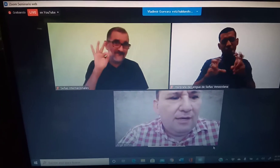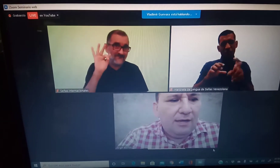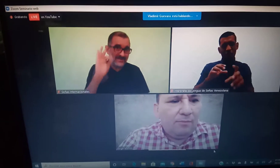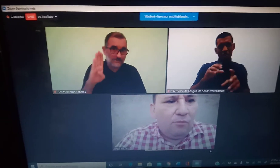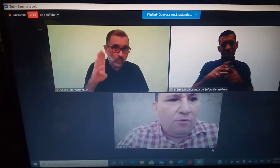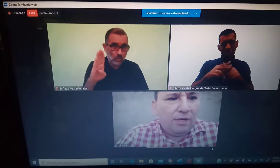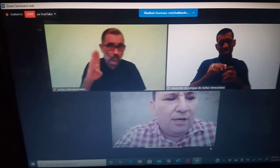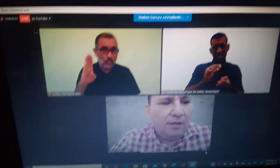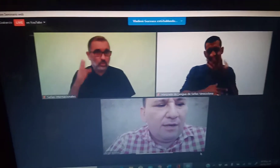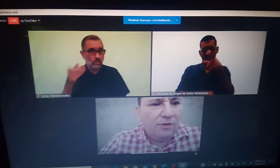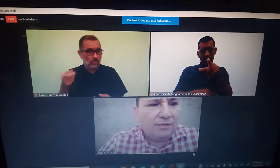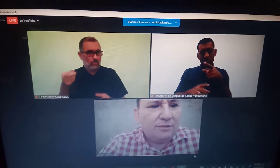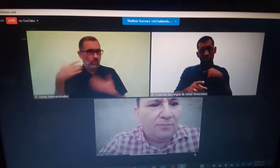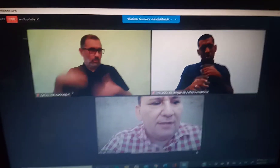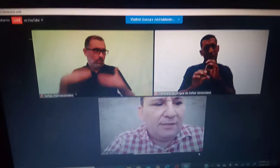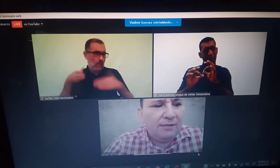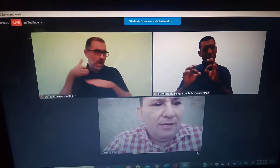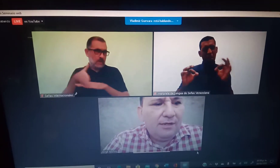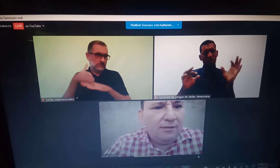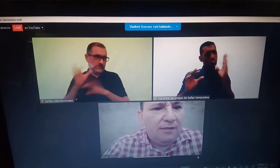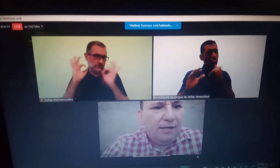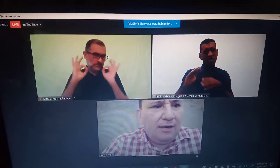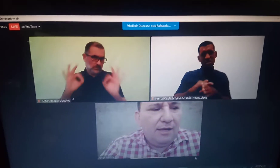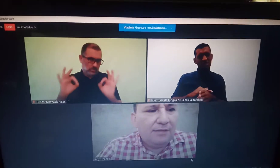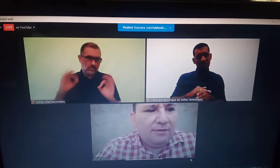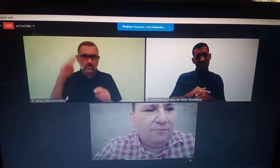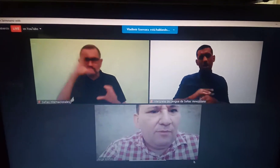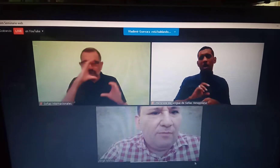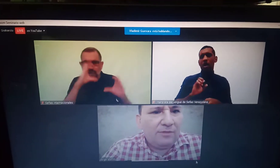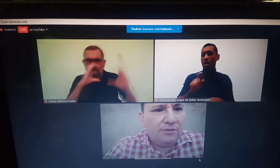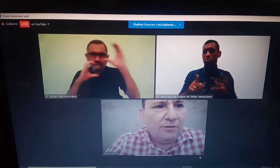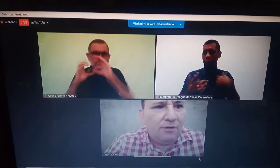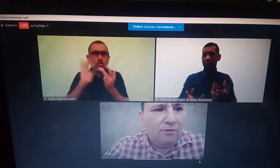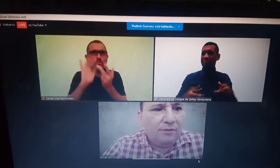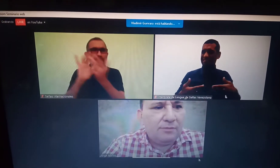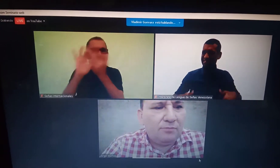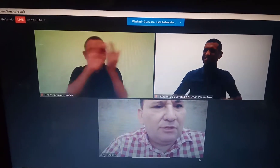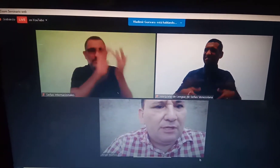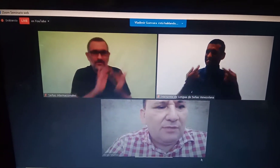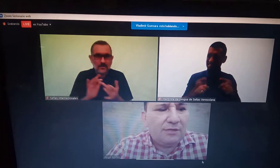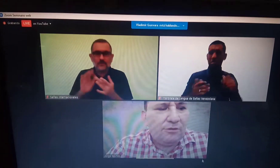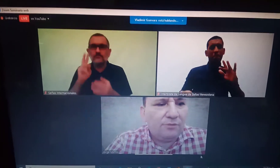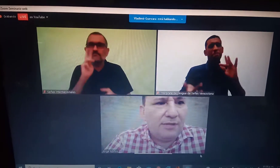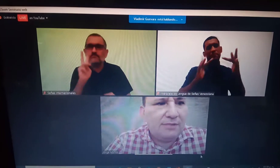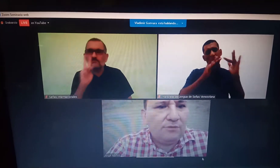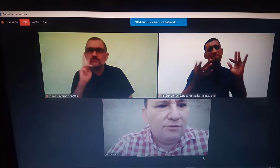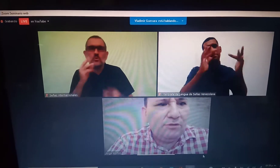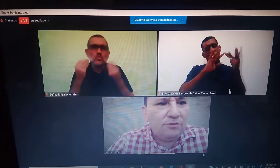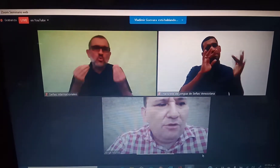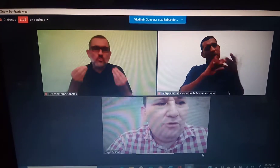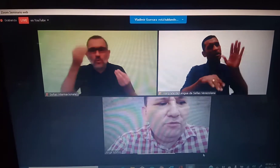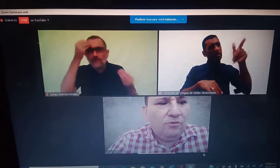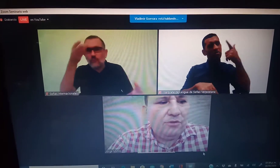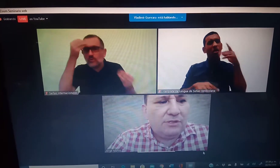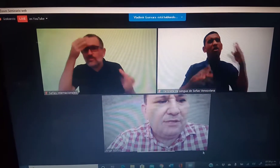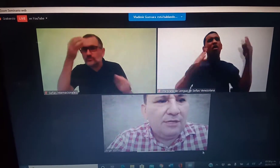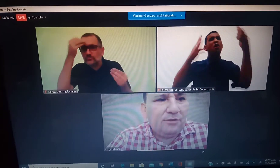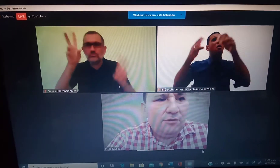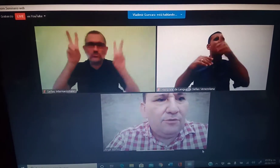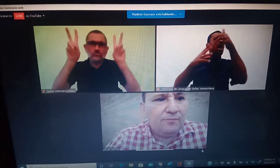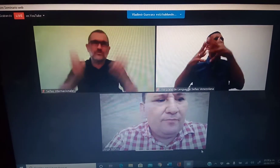por qué, digamos, esa es parte de esa información del COVID, pues, que más que todo es para Estados Unidos, no